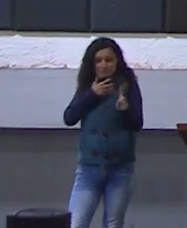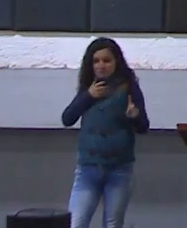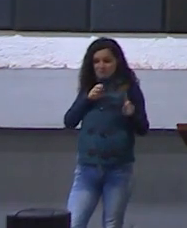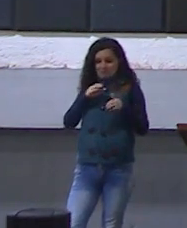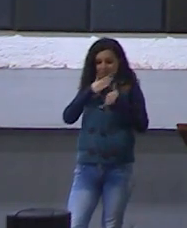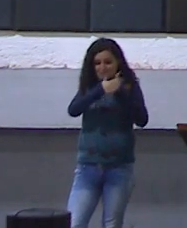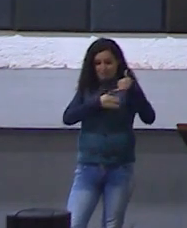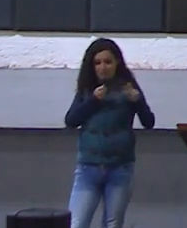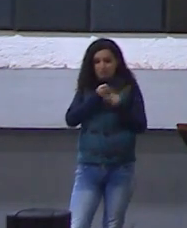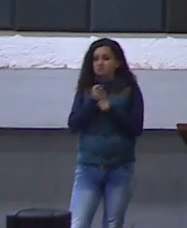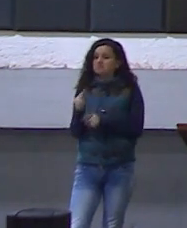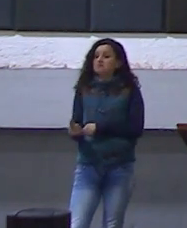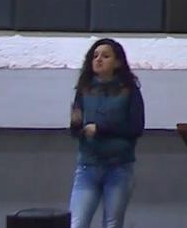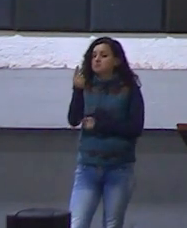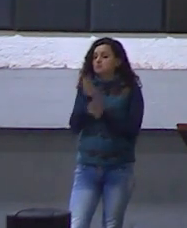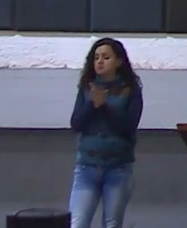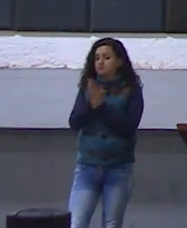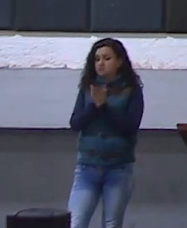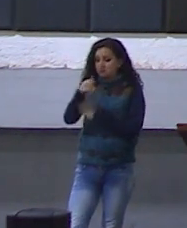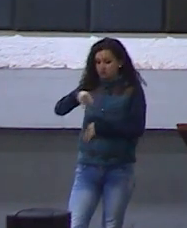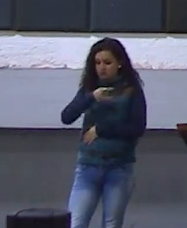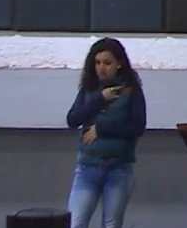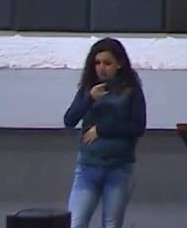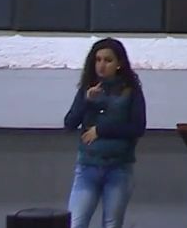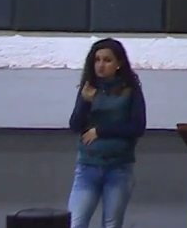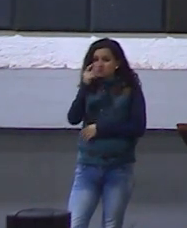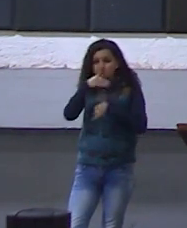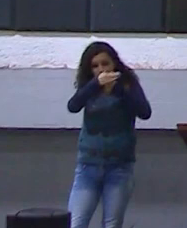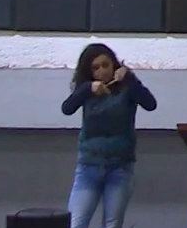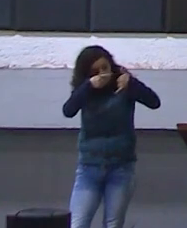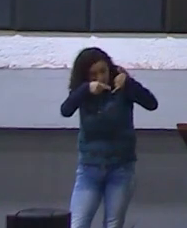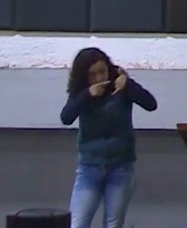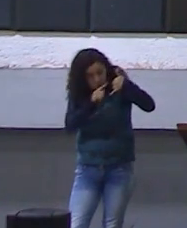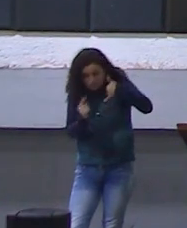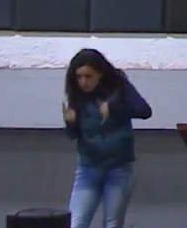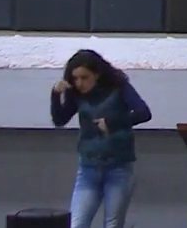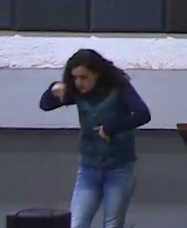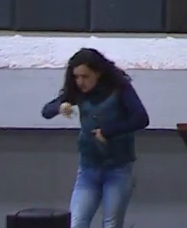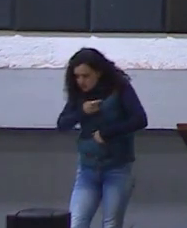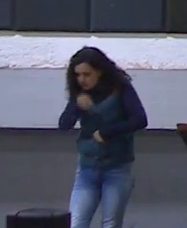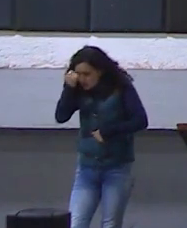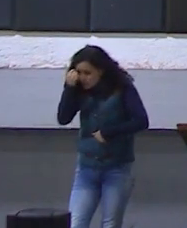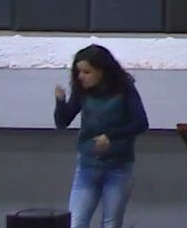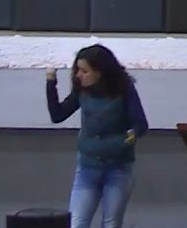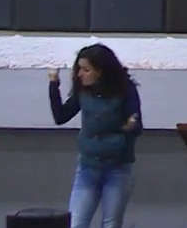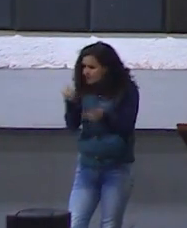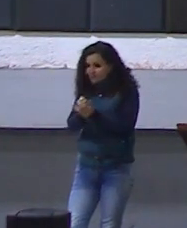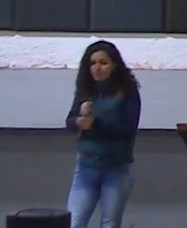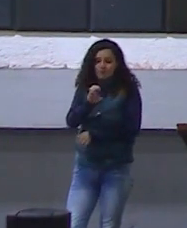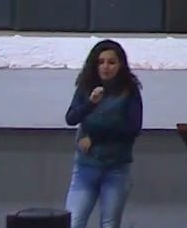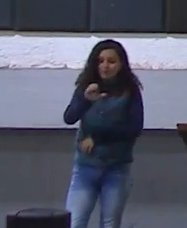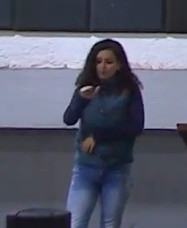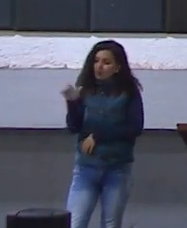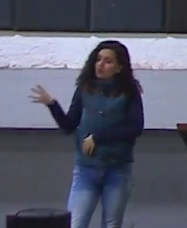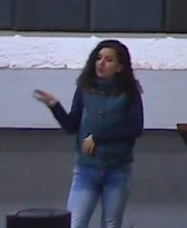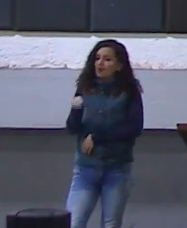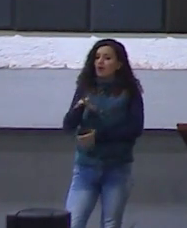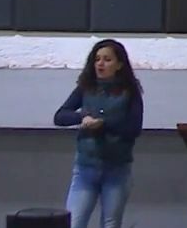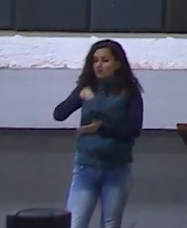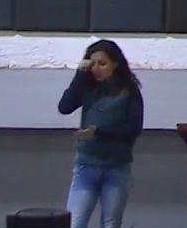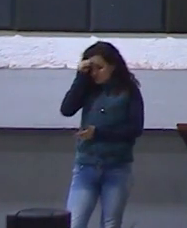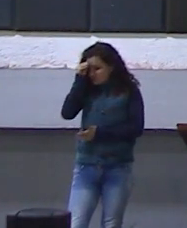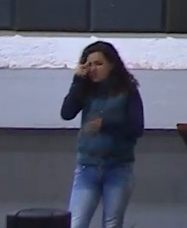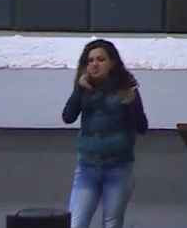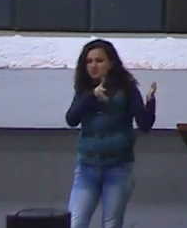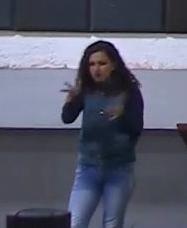país porque fue el primer programa que opuso obligatorio bus a las mujeres ya los hombres a aprender a enseñar